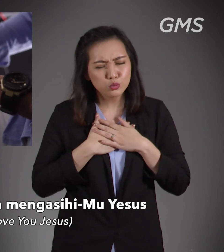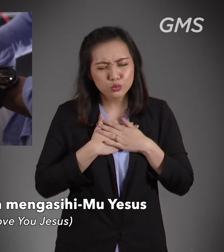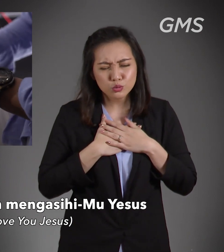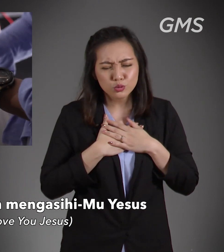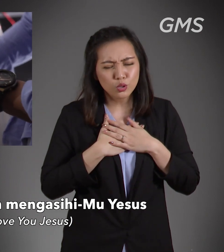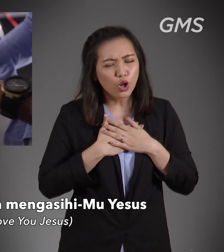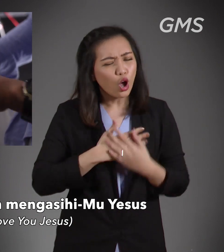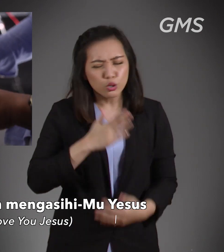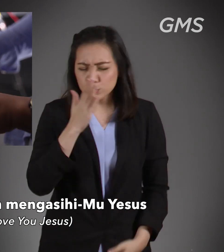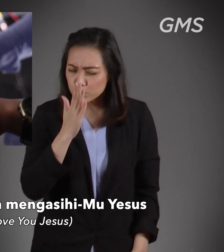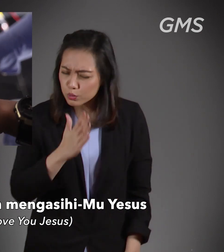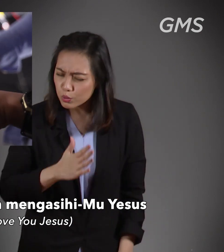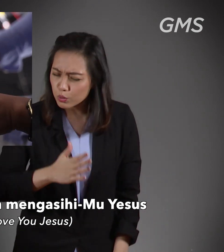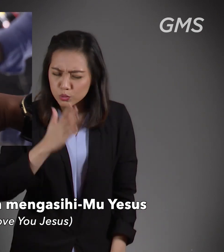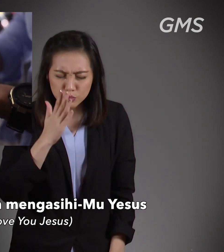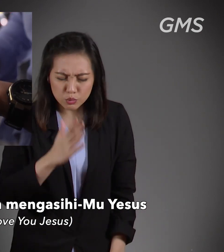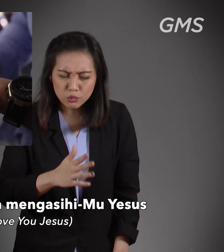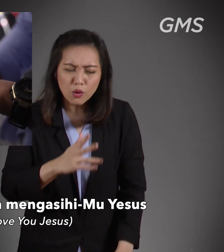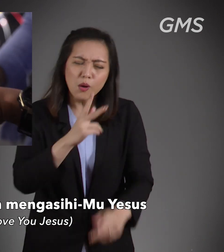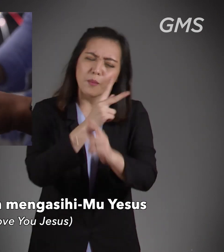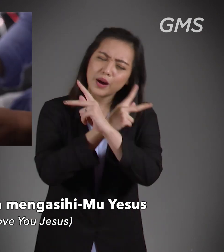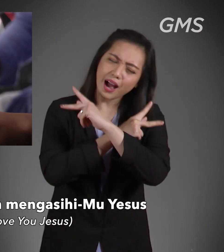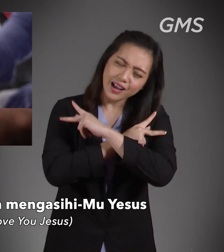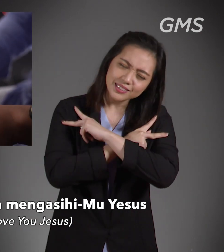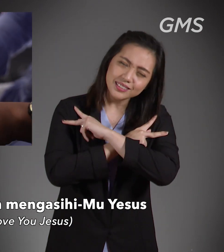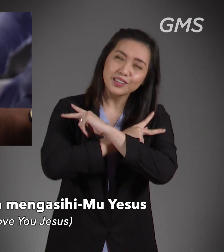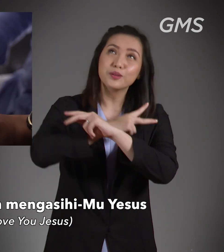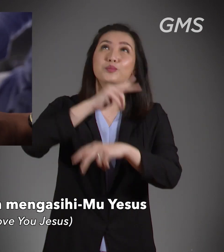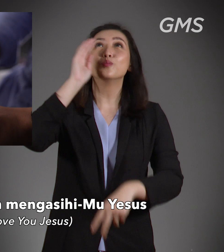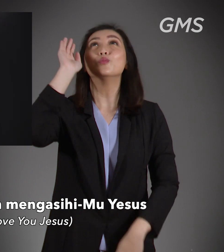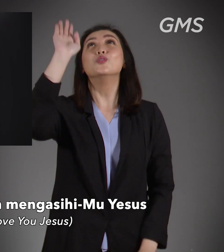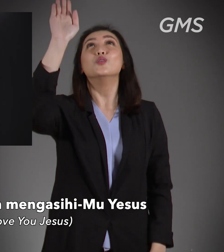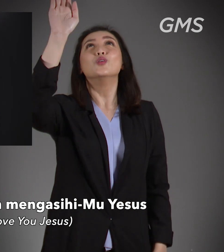ku sungguh mengasihimu,